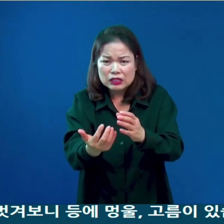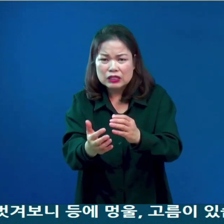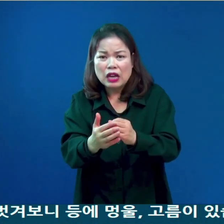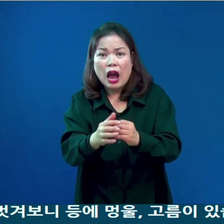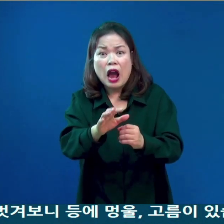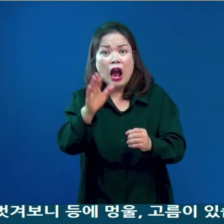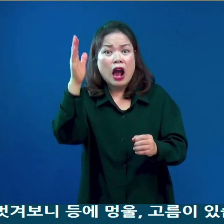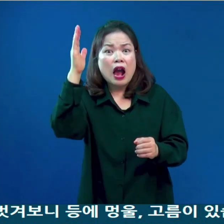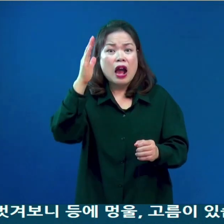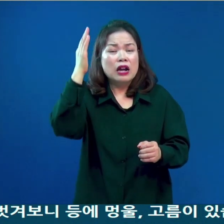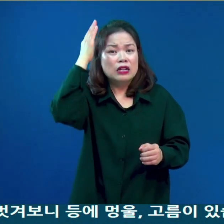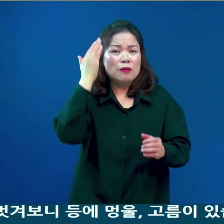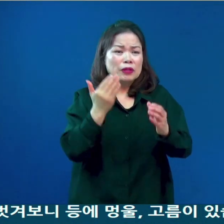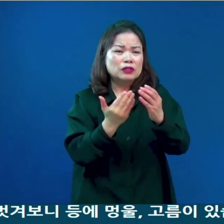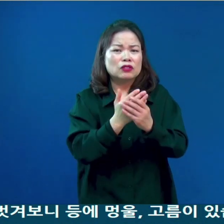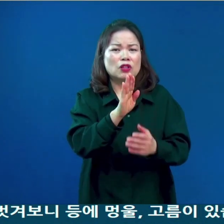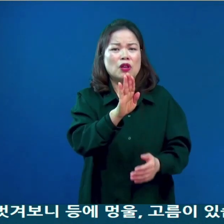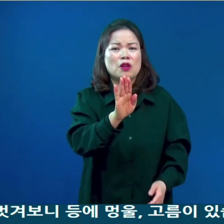벼룩인 거예요.